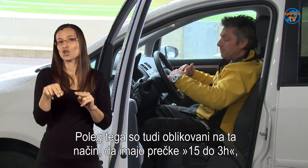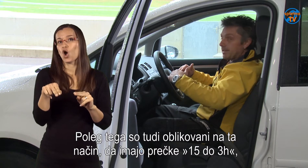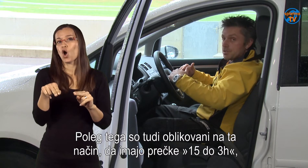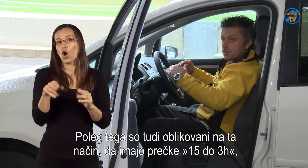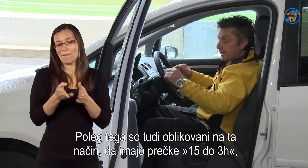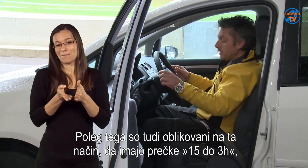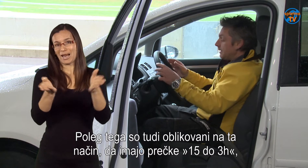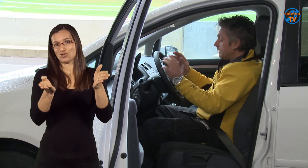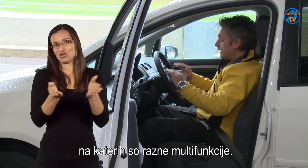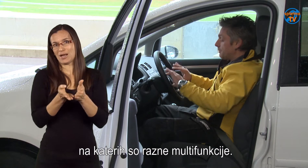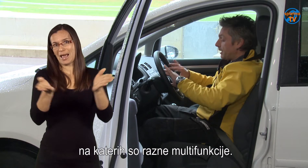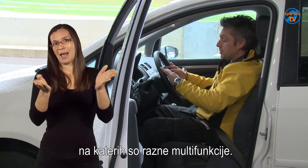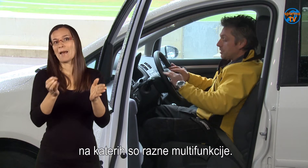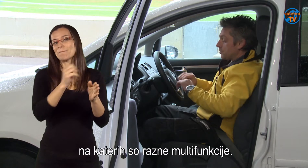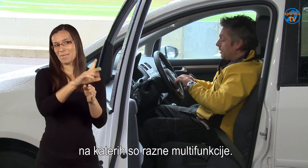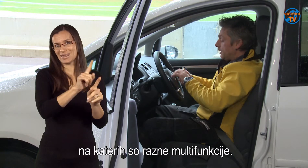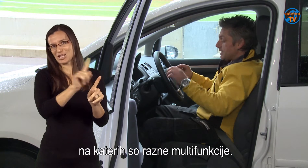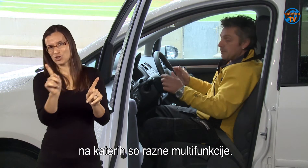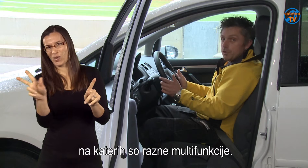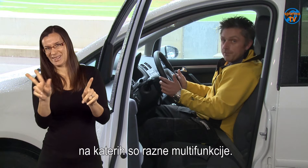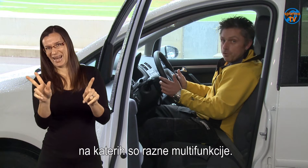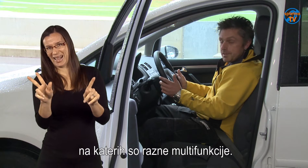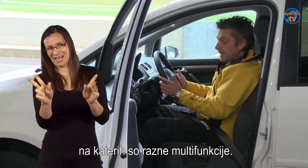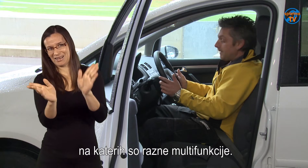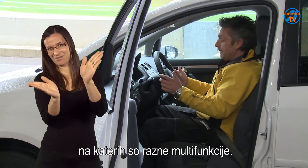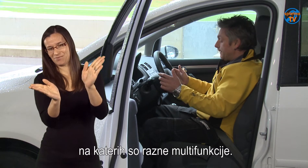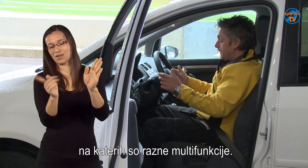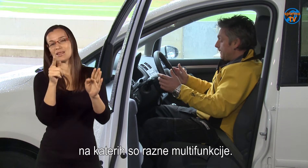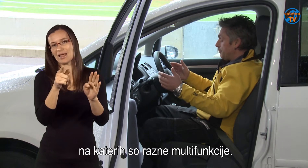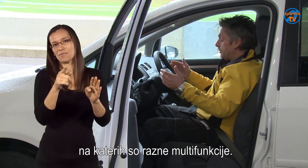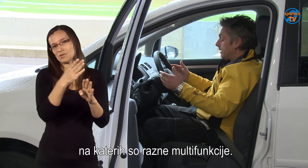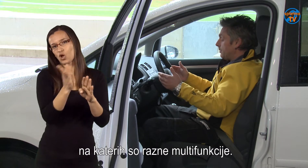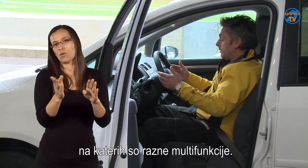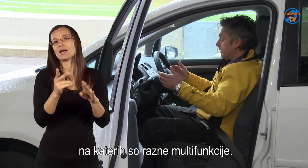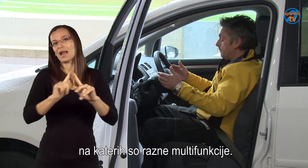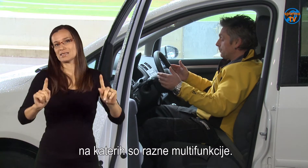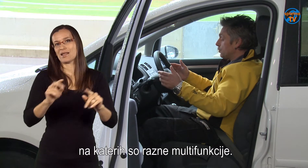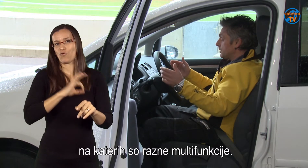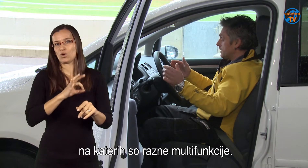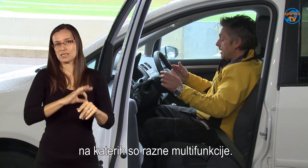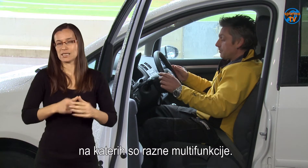prečke 15:3. Na teh prečkah so razne multifunkcije.